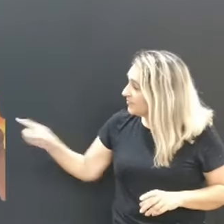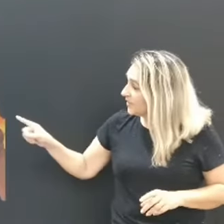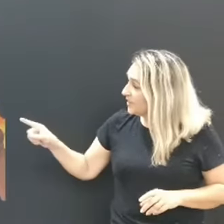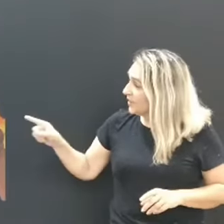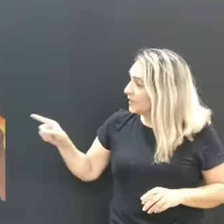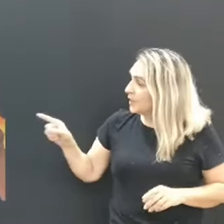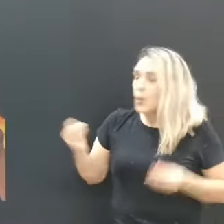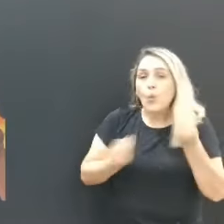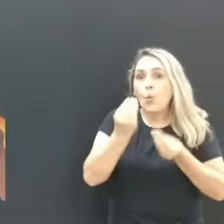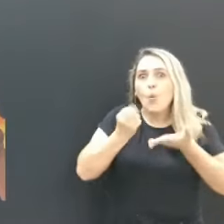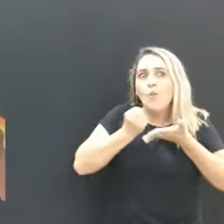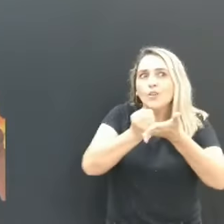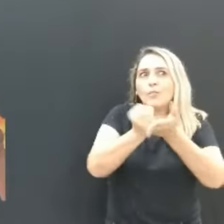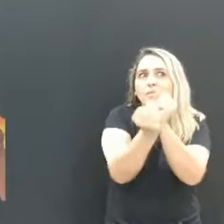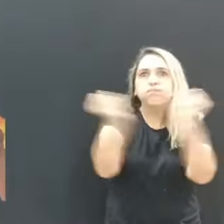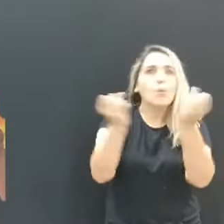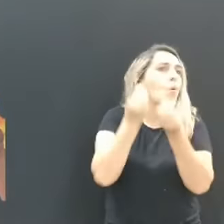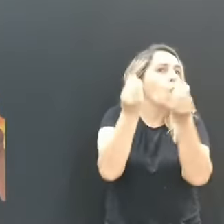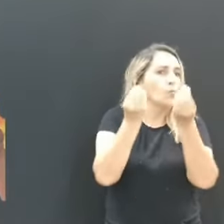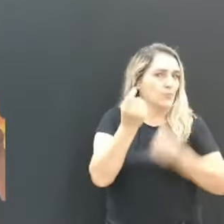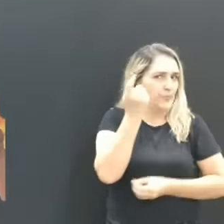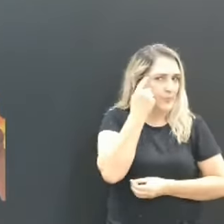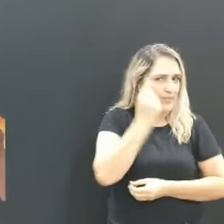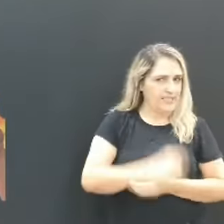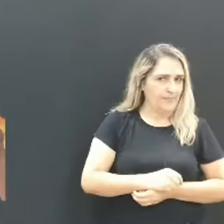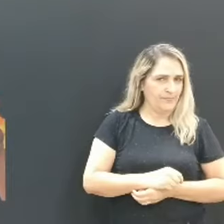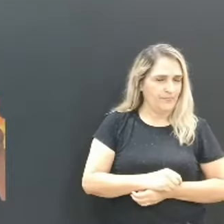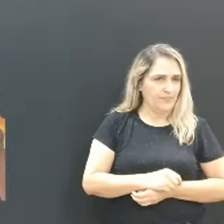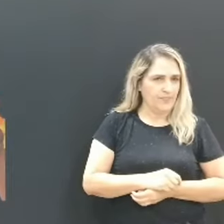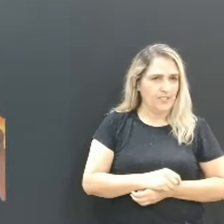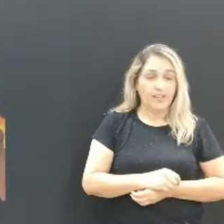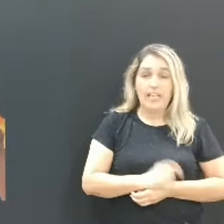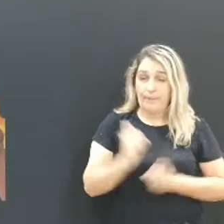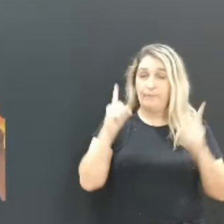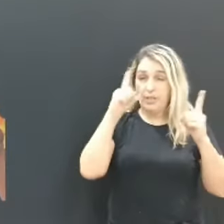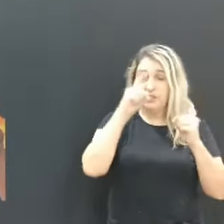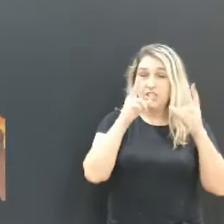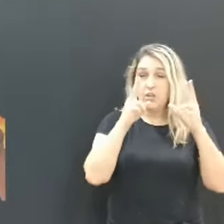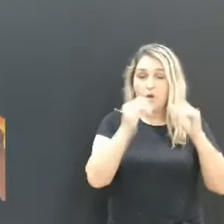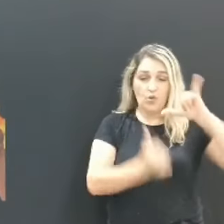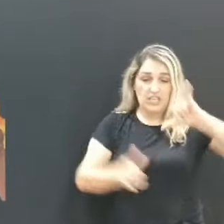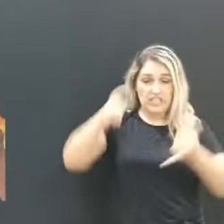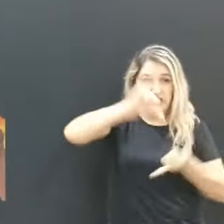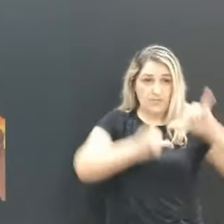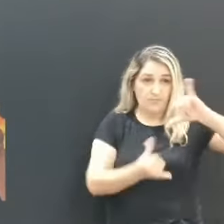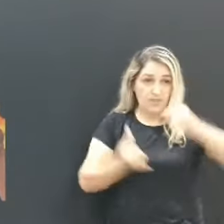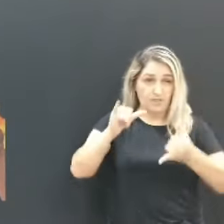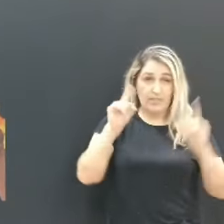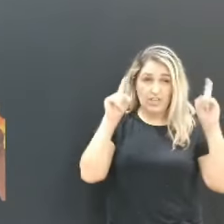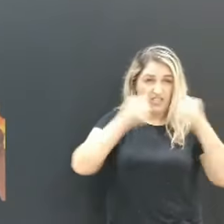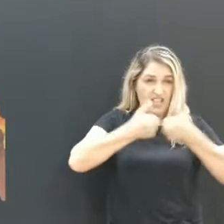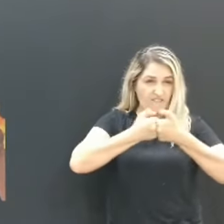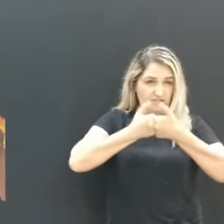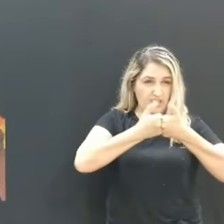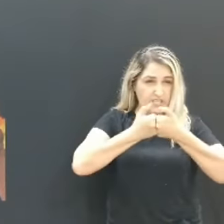preciso. Então, olha só, que interessante aqui, mais essa, gente, olha só. Passos para receber a